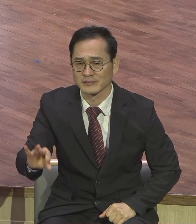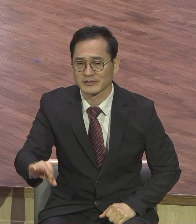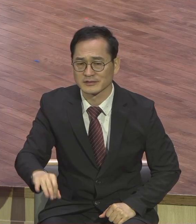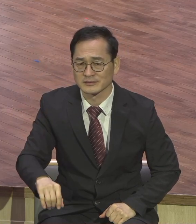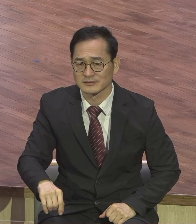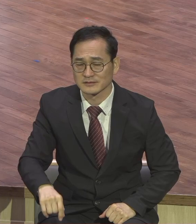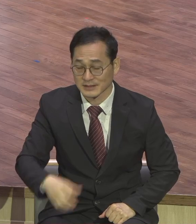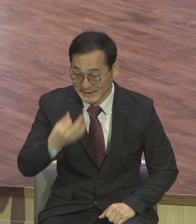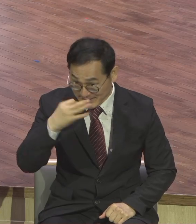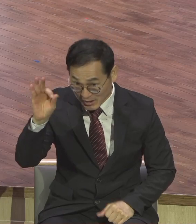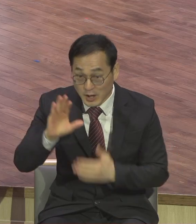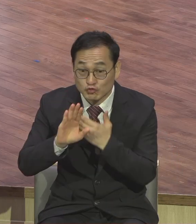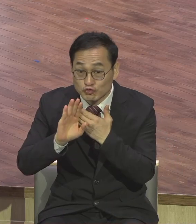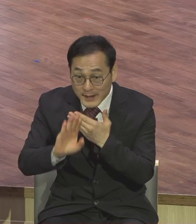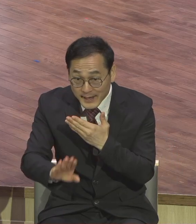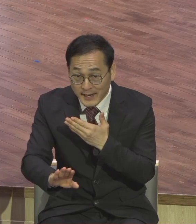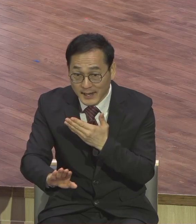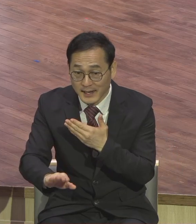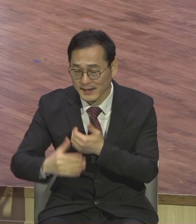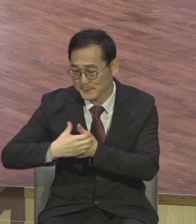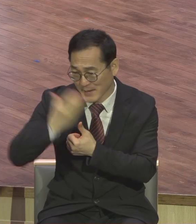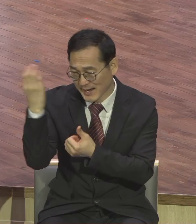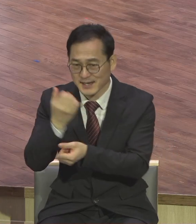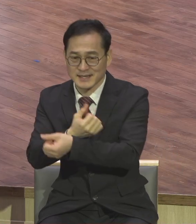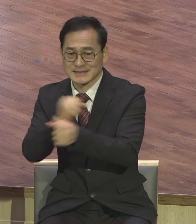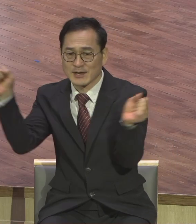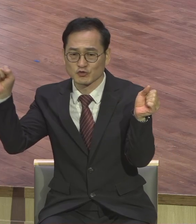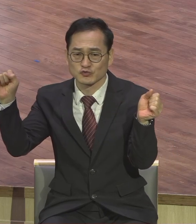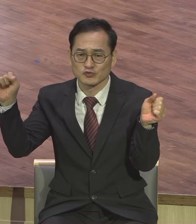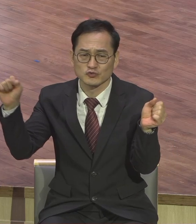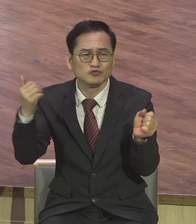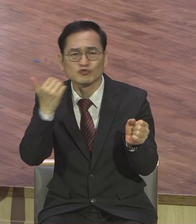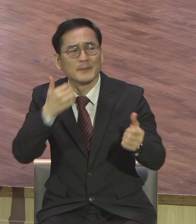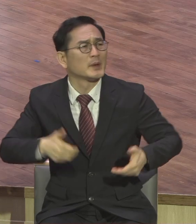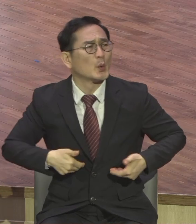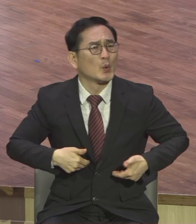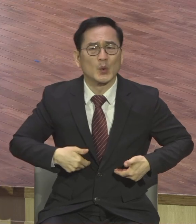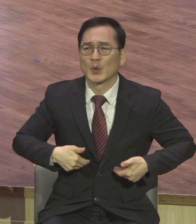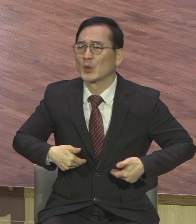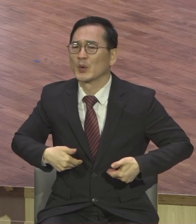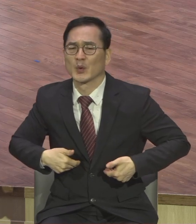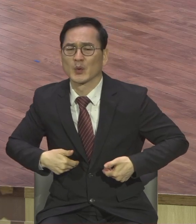위한 유일한 통로가 바로 예수 그리스도다.